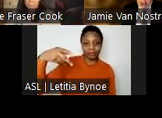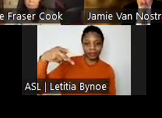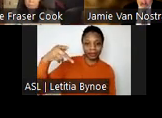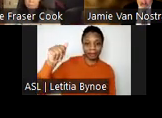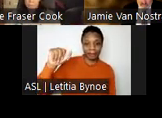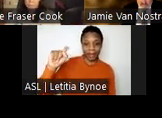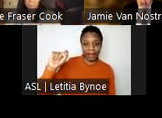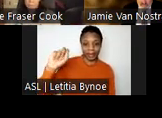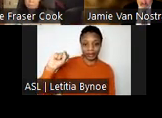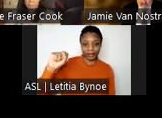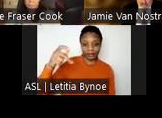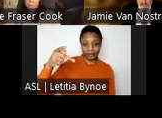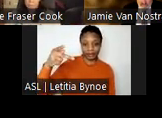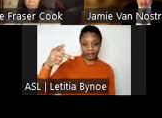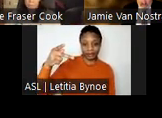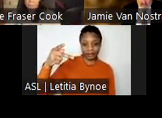todavía